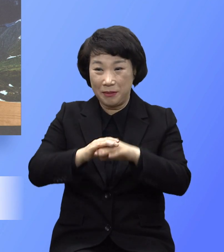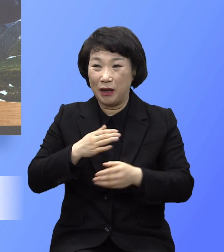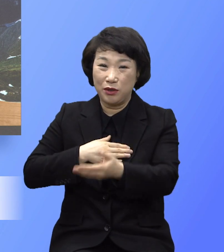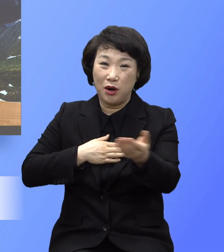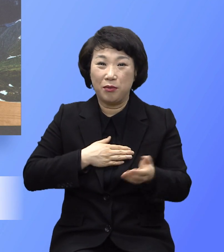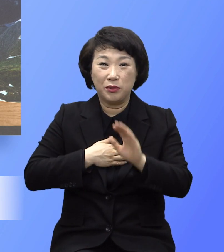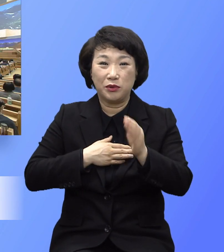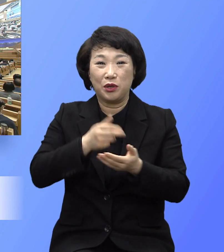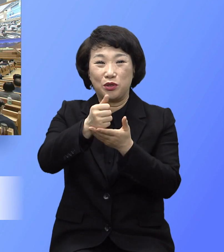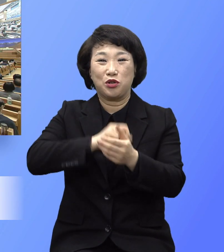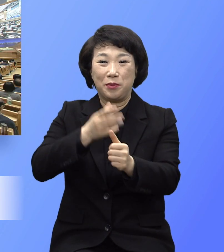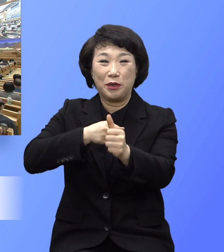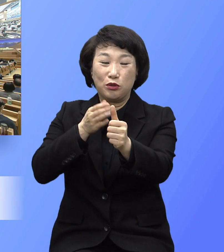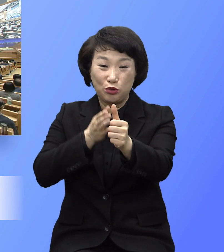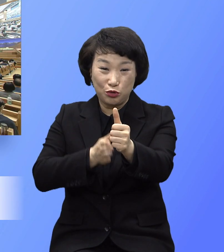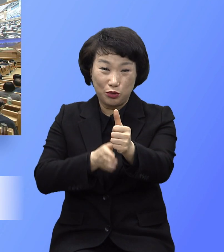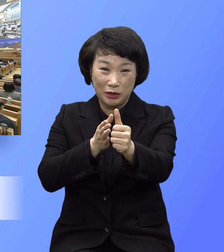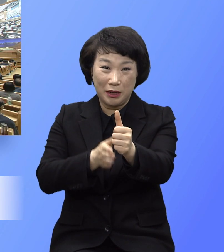주님의 이름으로 축원합니다.